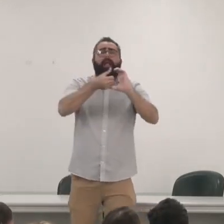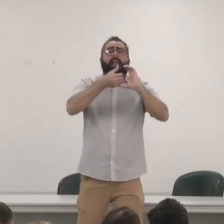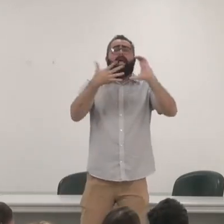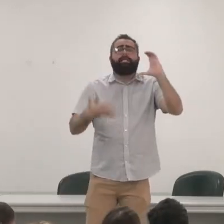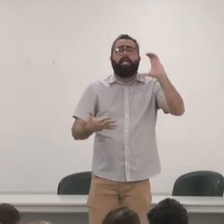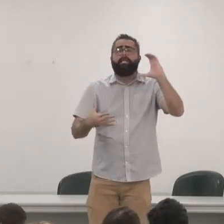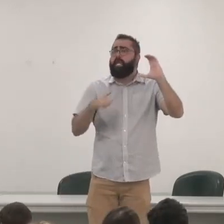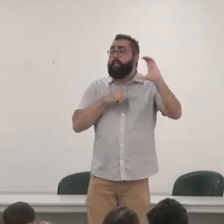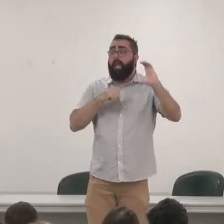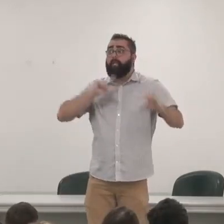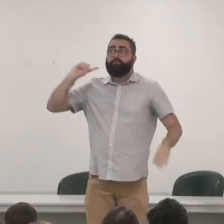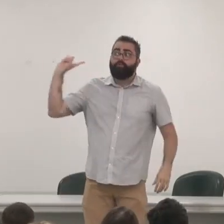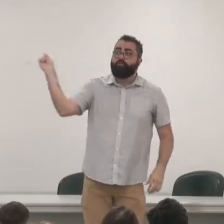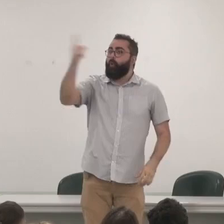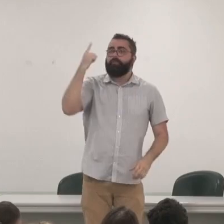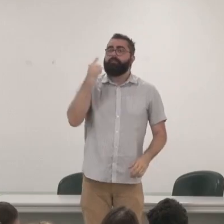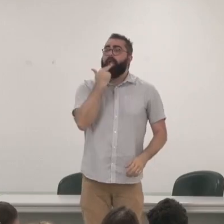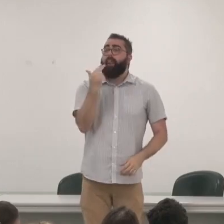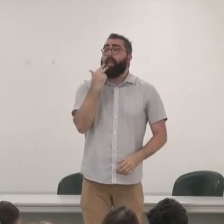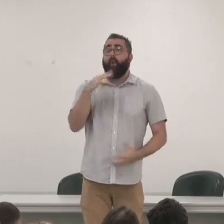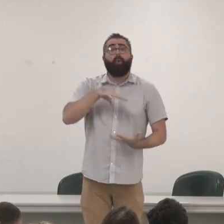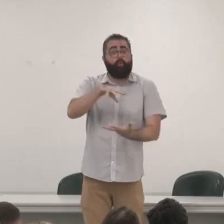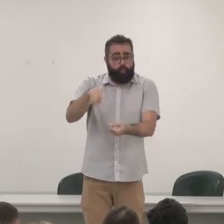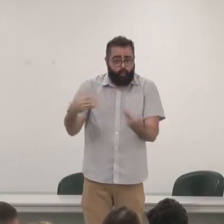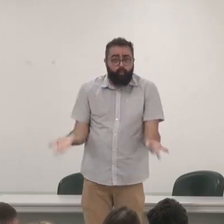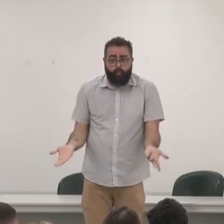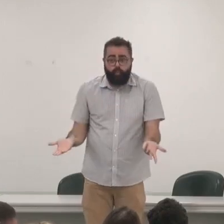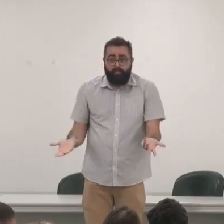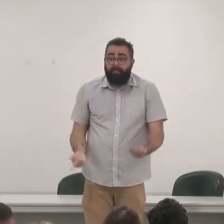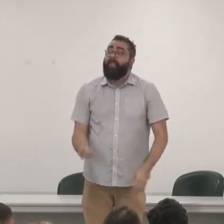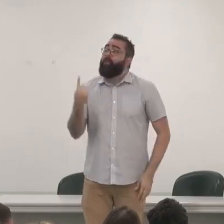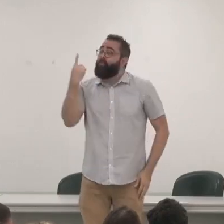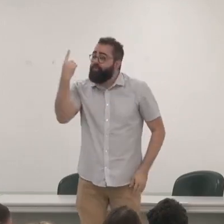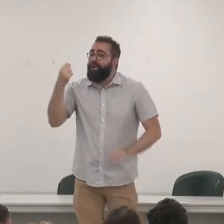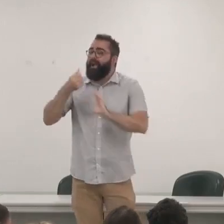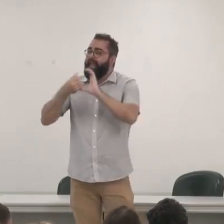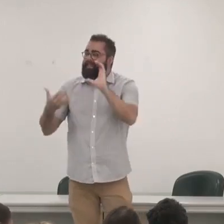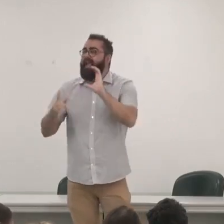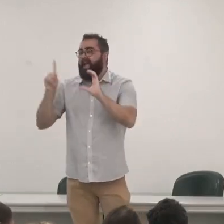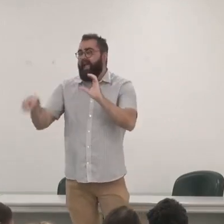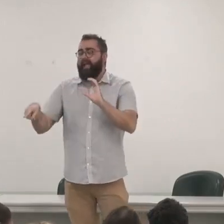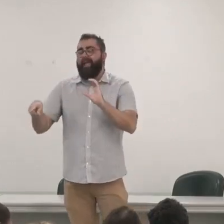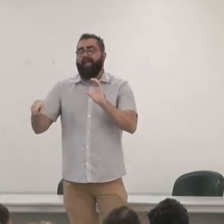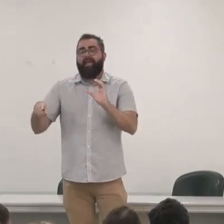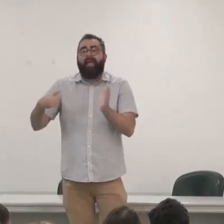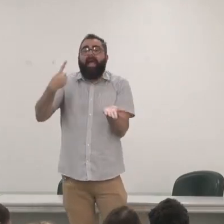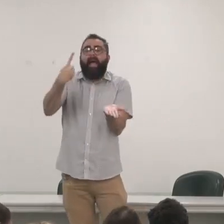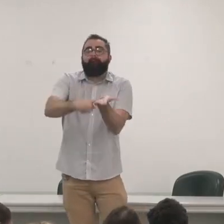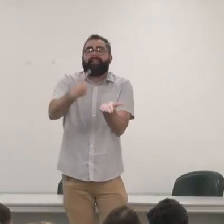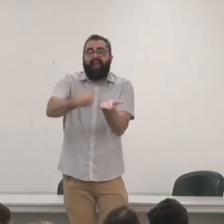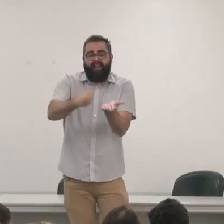Ele fala das características universais das línguas, e uma dessas características é